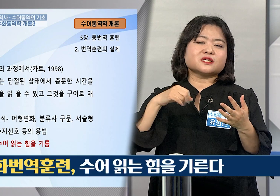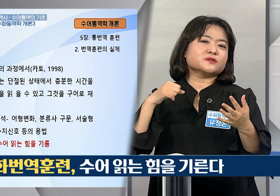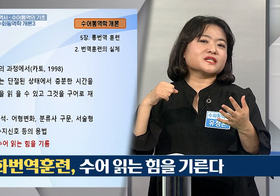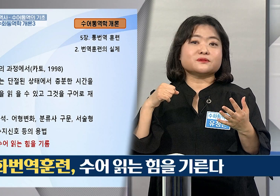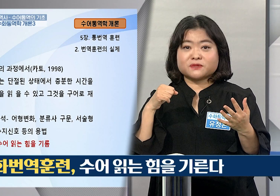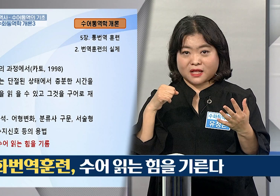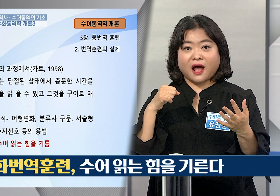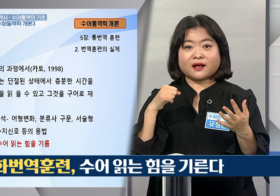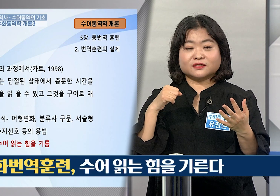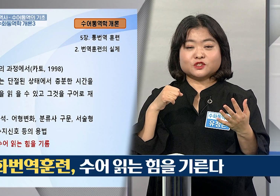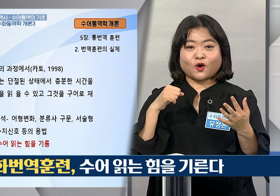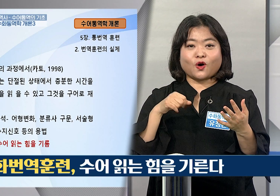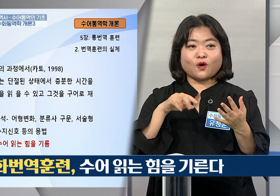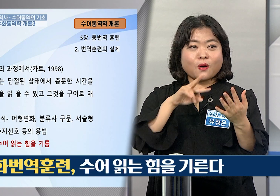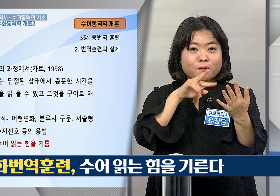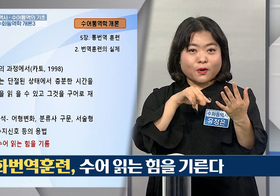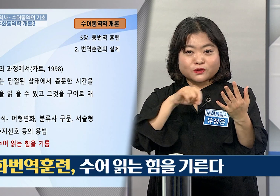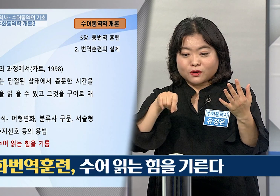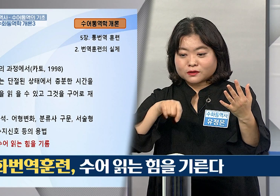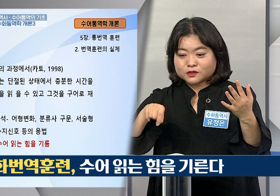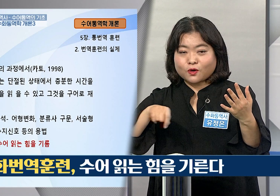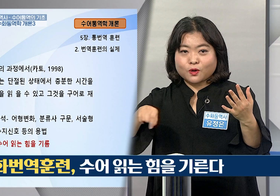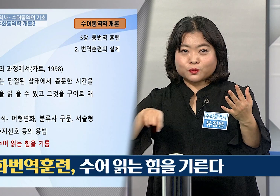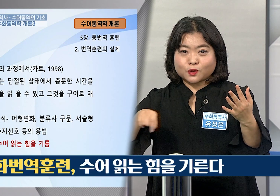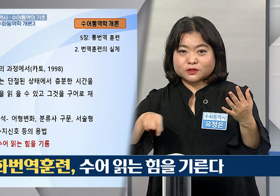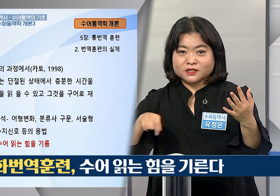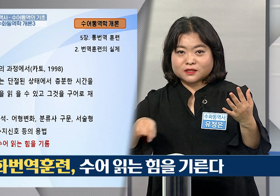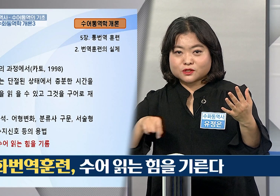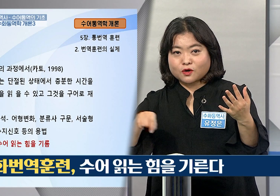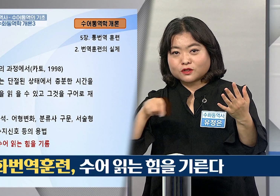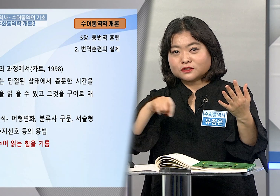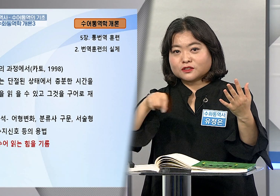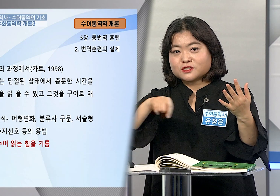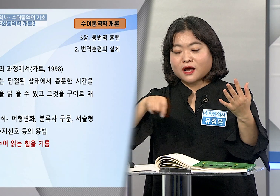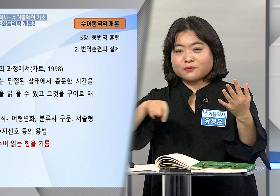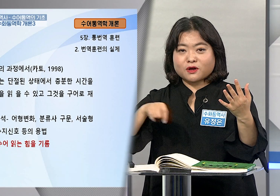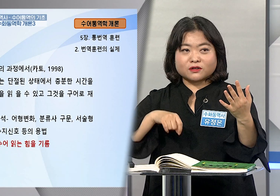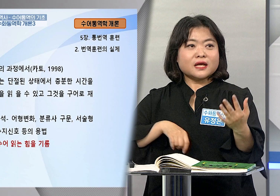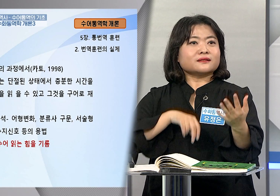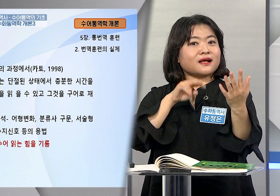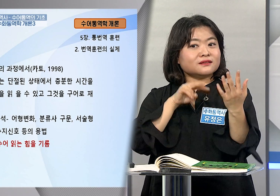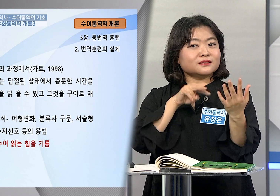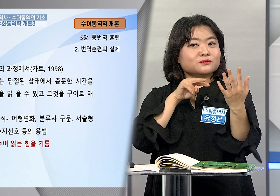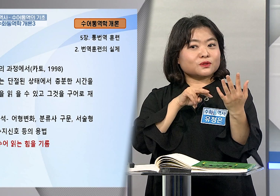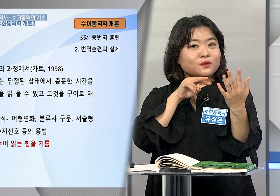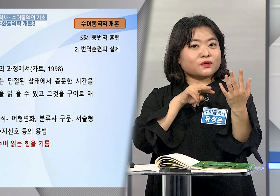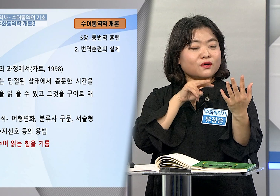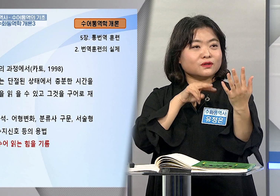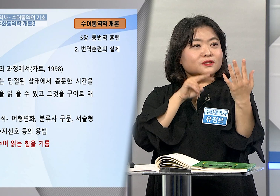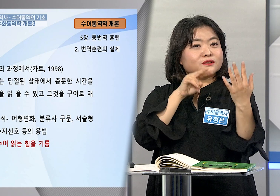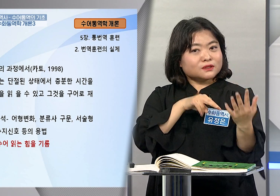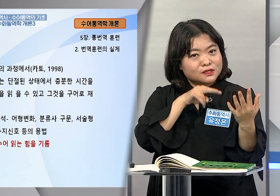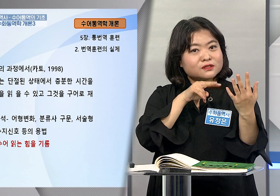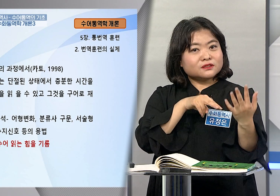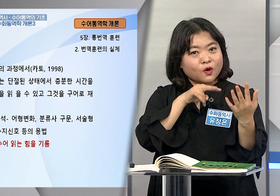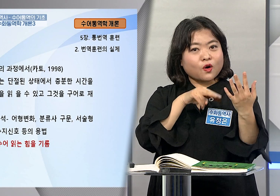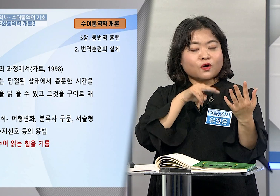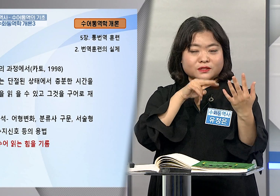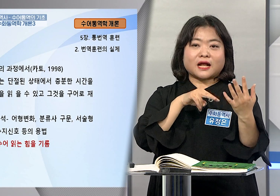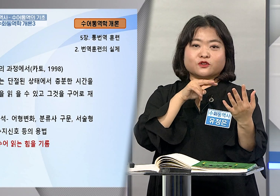힘을 기릅니다. 그렇죠. 번역, 적는 걸 잘하면 당연히 음성 통역, 읽는 거 잘